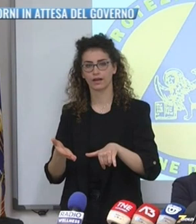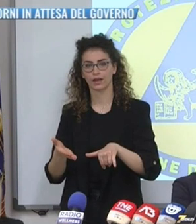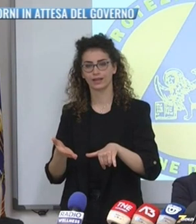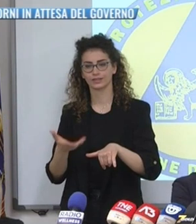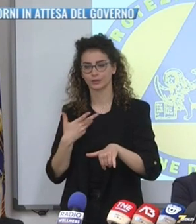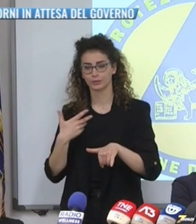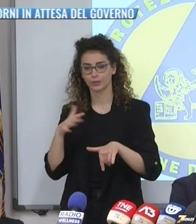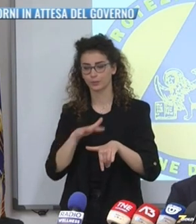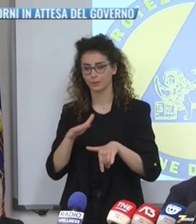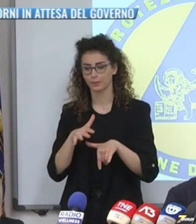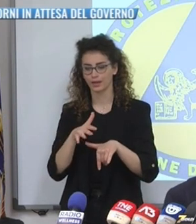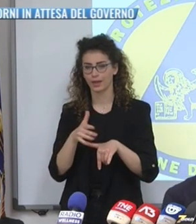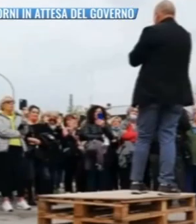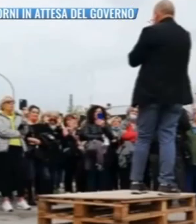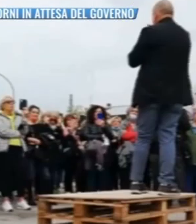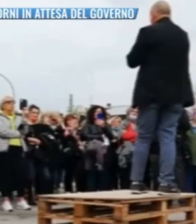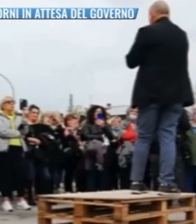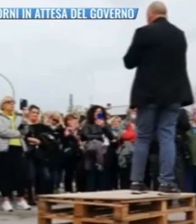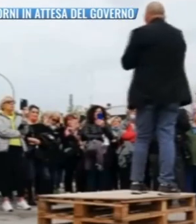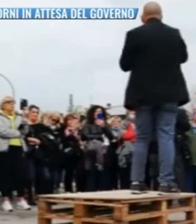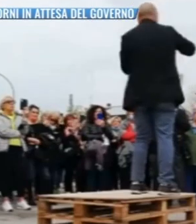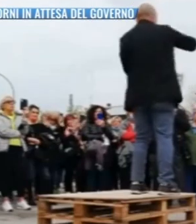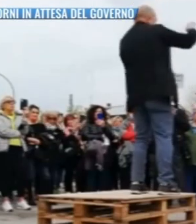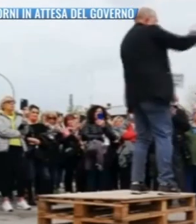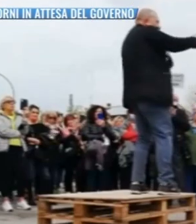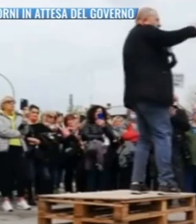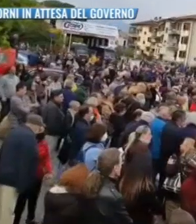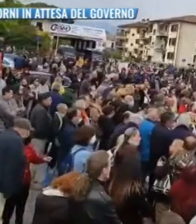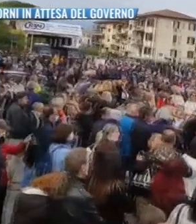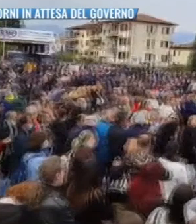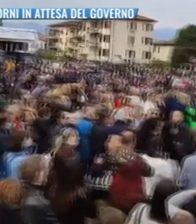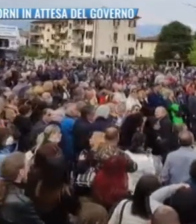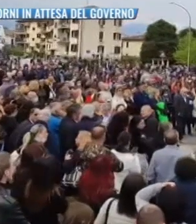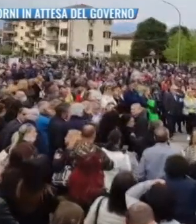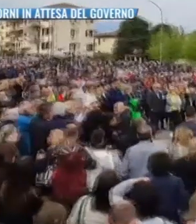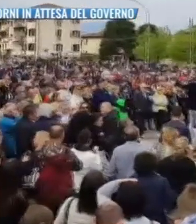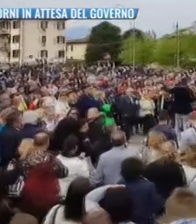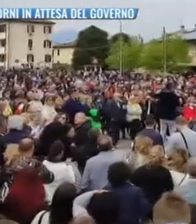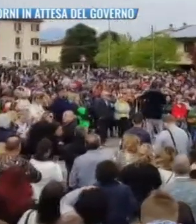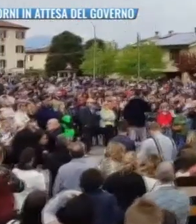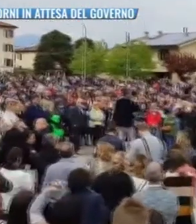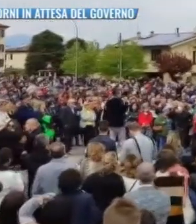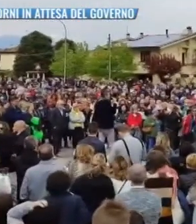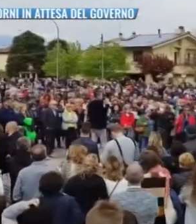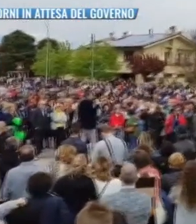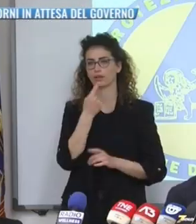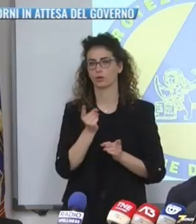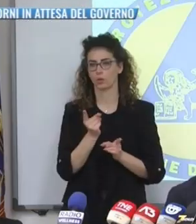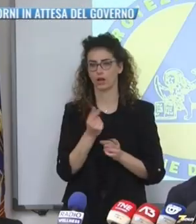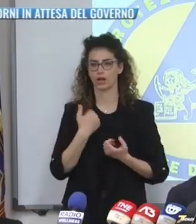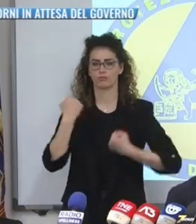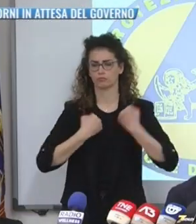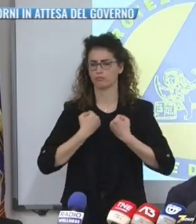limitati per molti ristoranti sulle proteste dei no vax a conegliano il presidente è stato lapidario la protesta